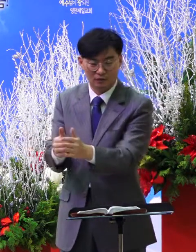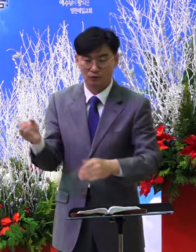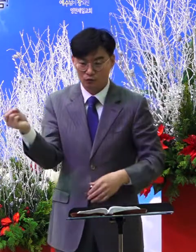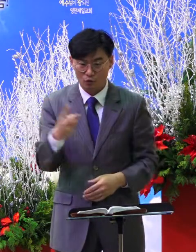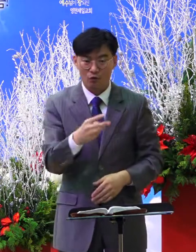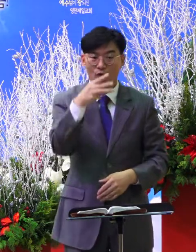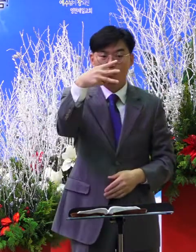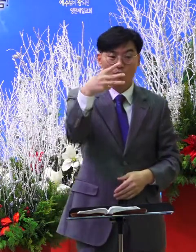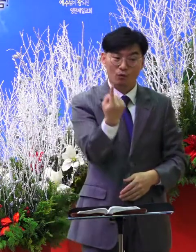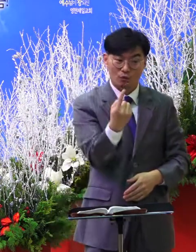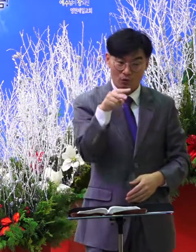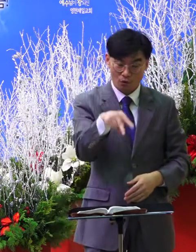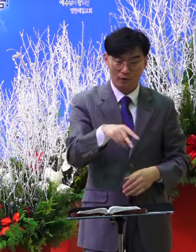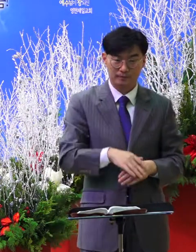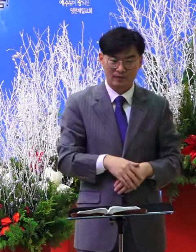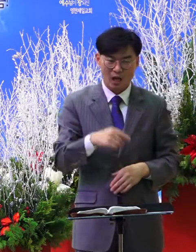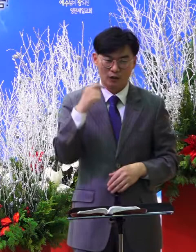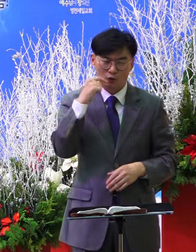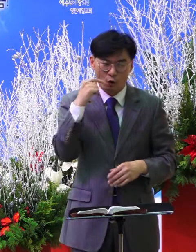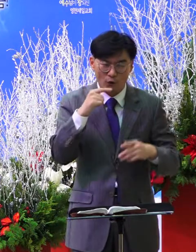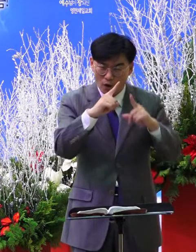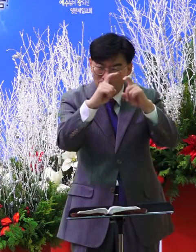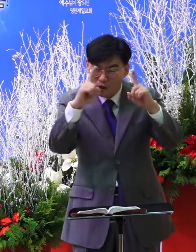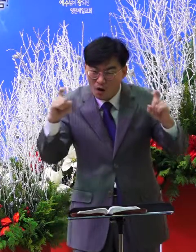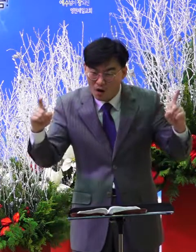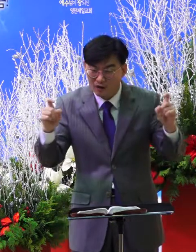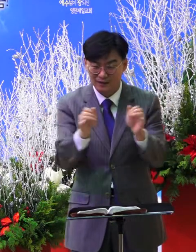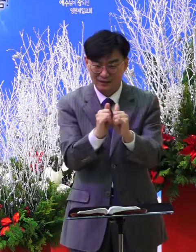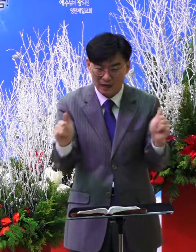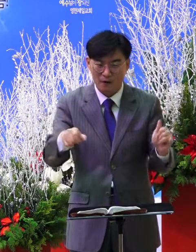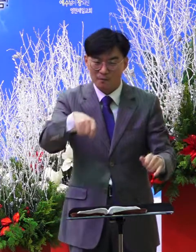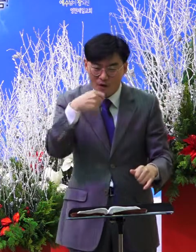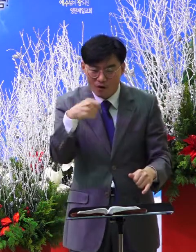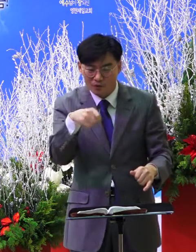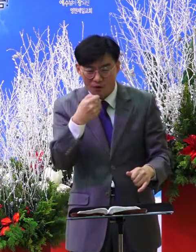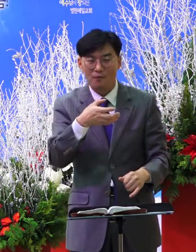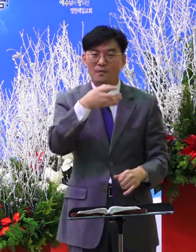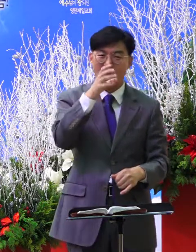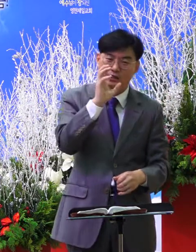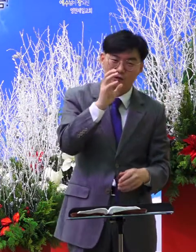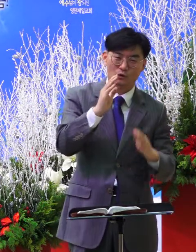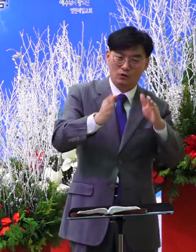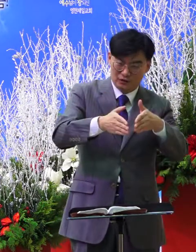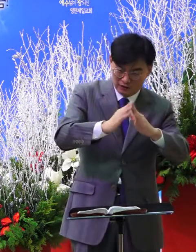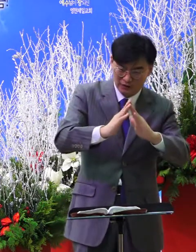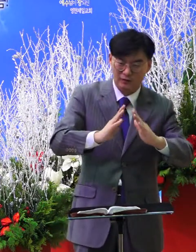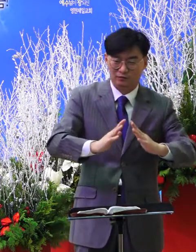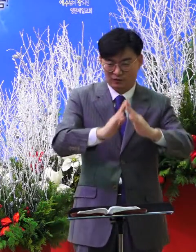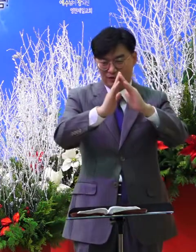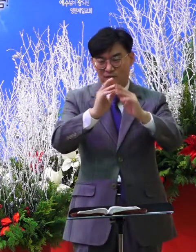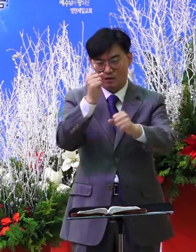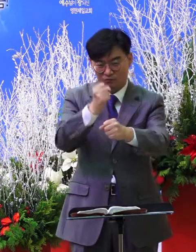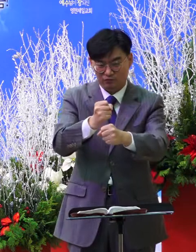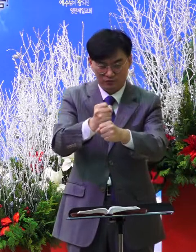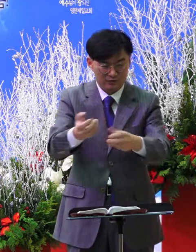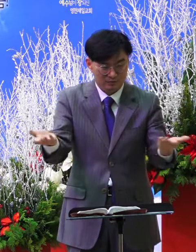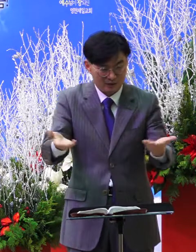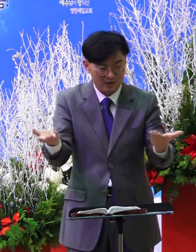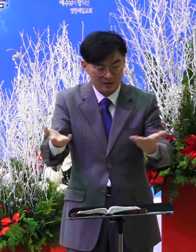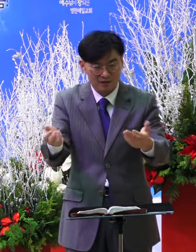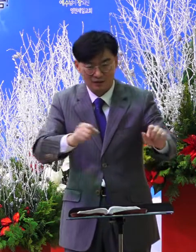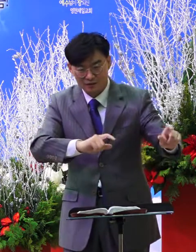먹고 마시고 사고 팔고 그리고 심고 집을 짓다가 롯이